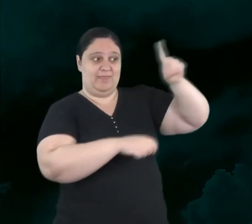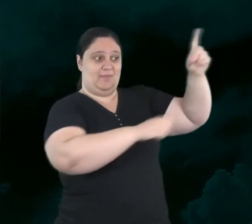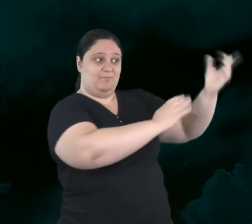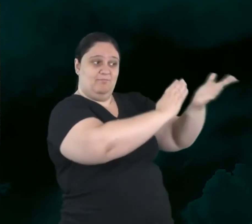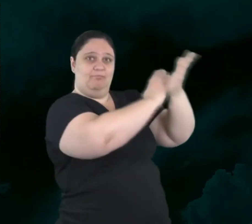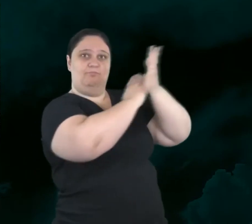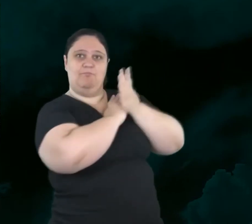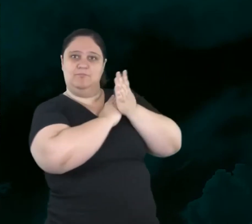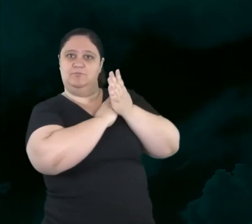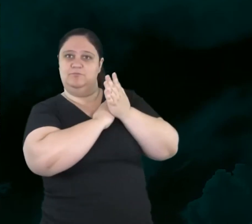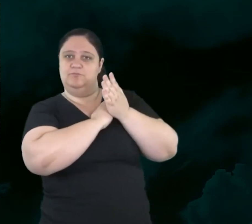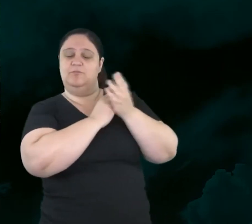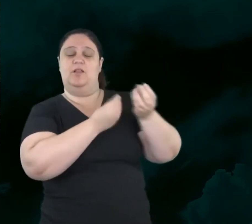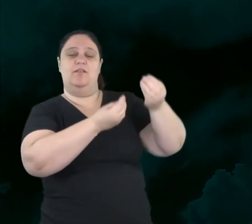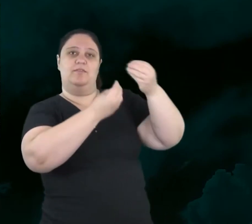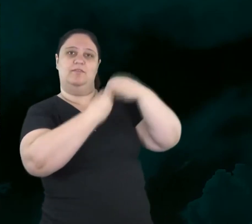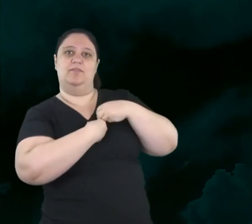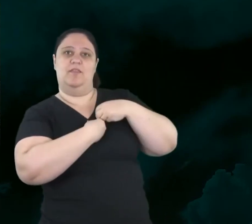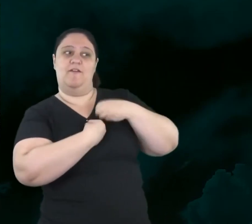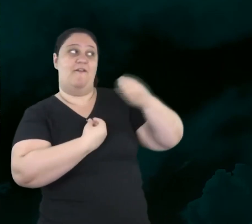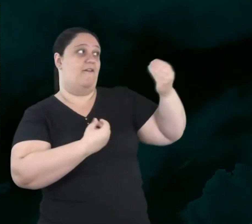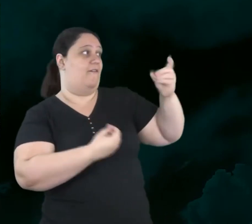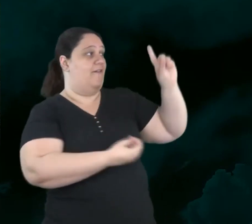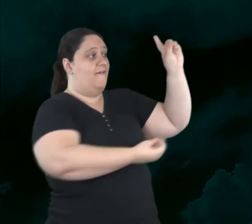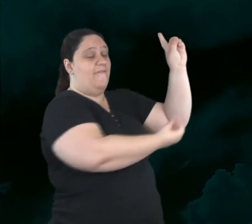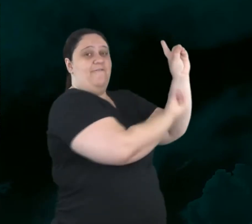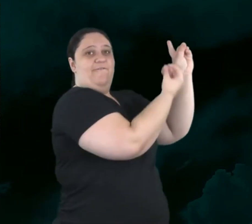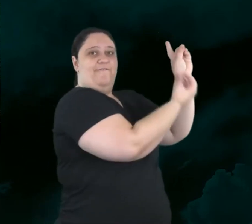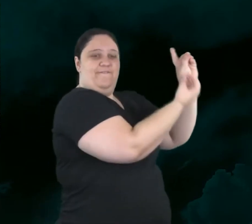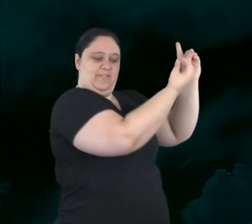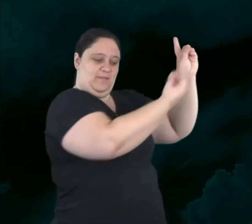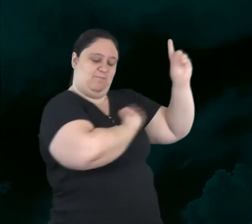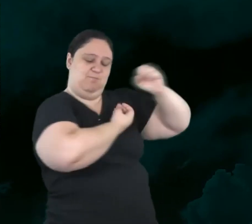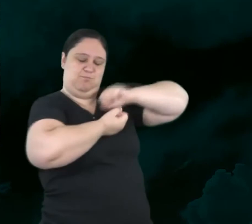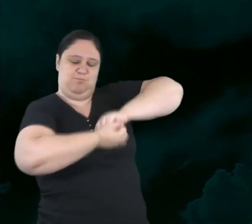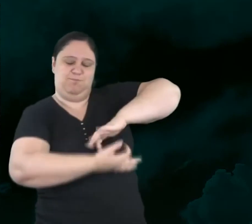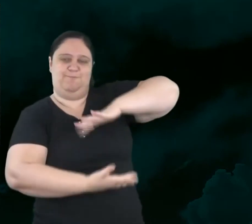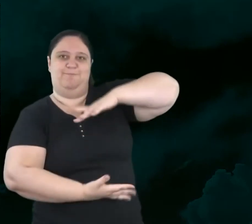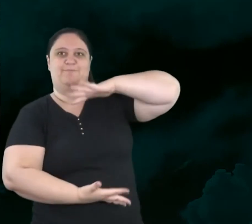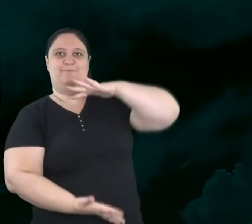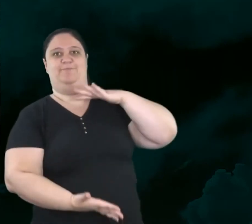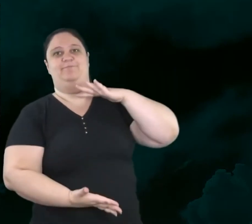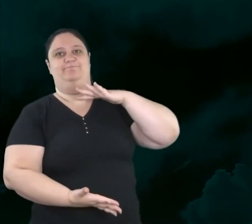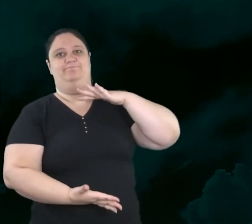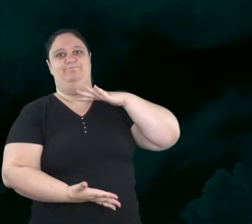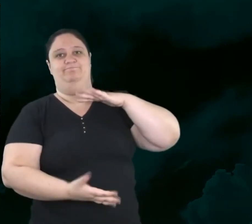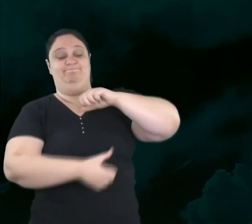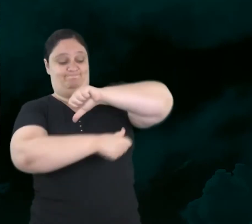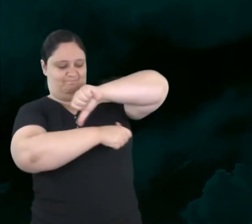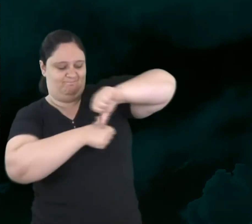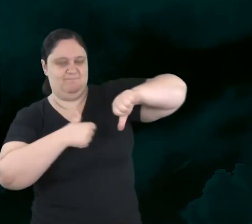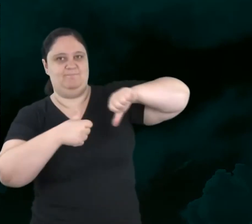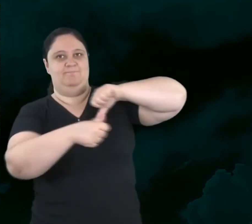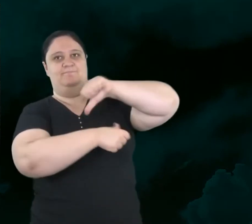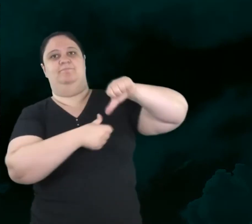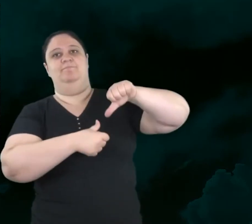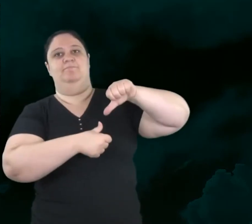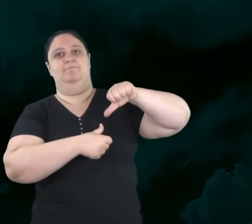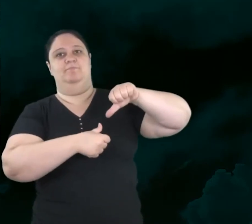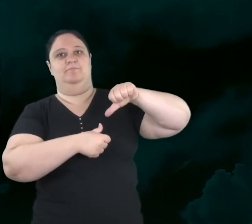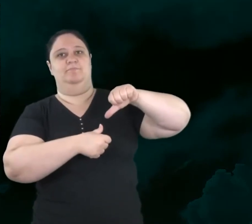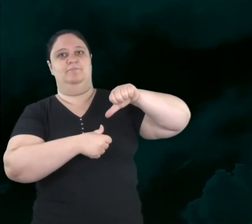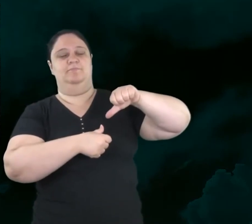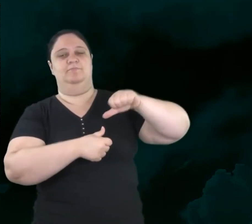te recompensar com a sua vida e sua natureza, encher você do seu amor e da